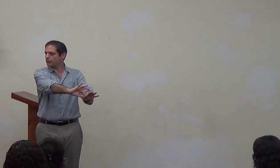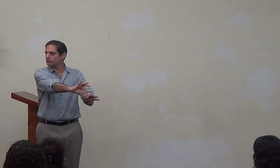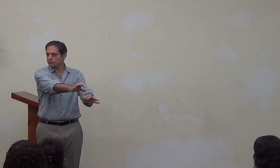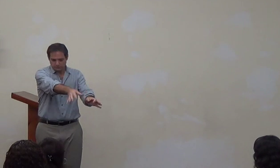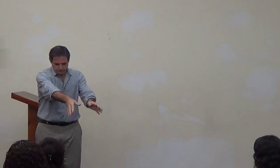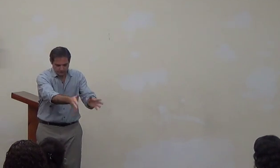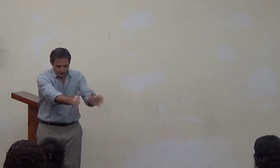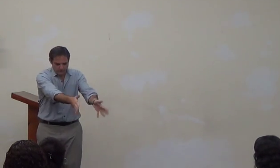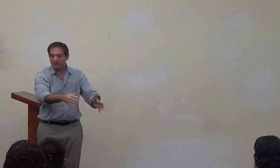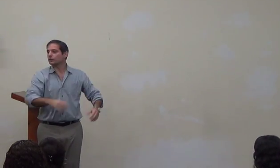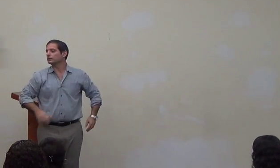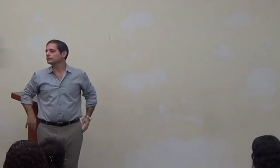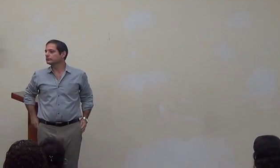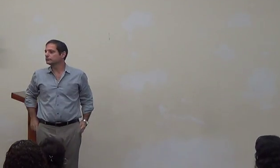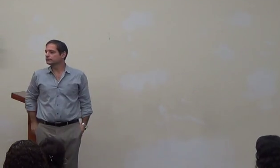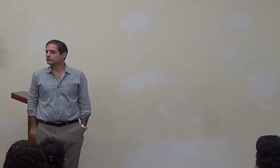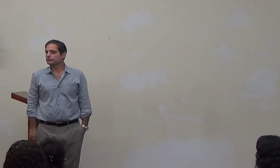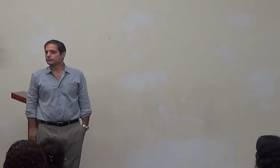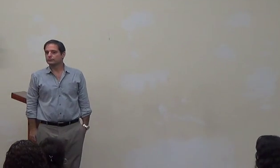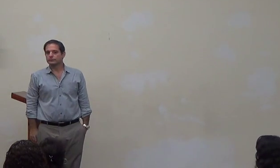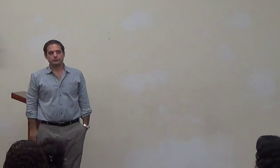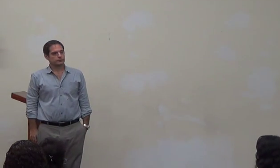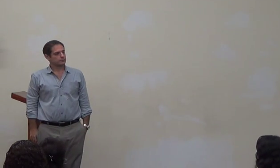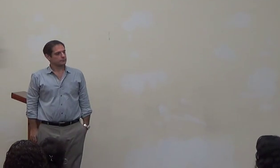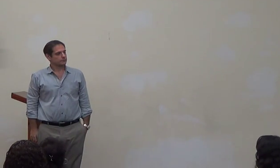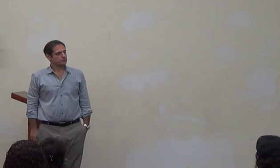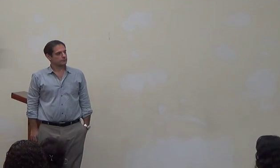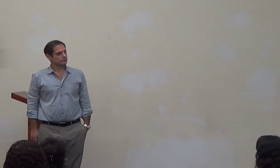Tíralo ahí, al piso.